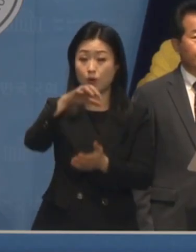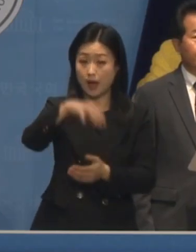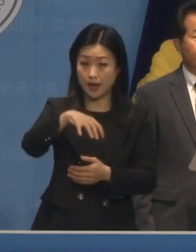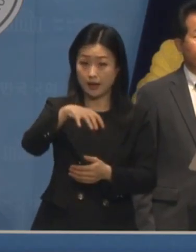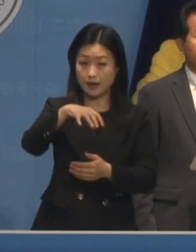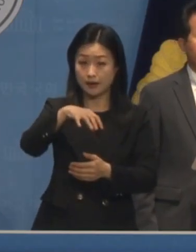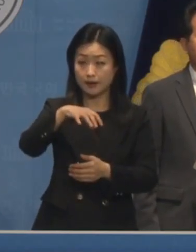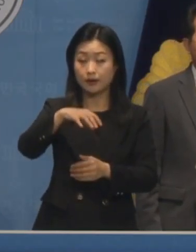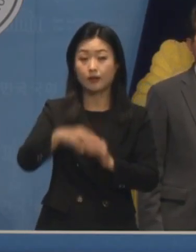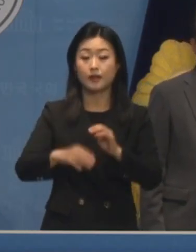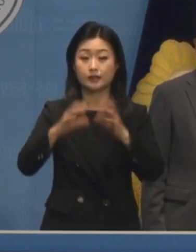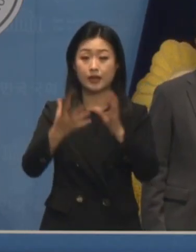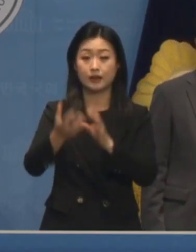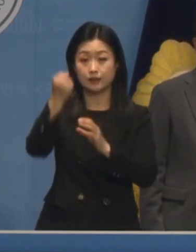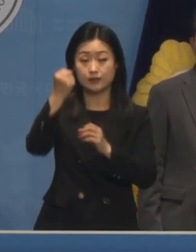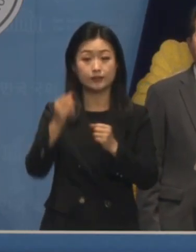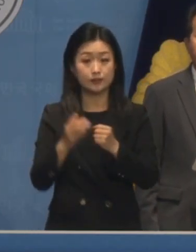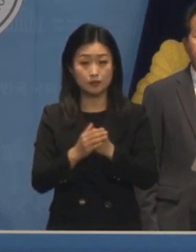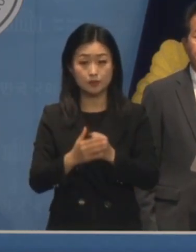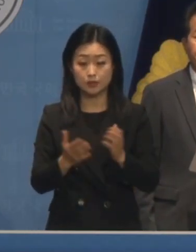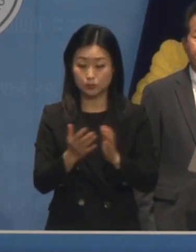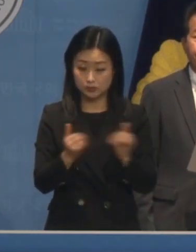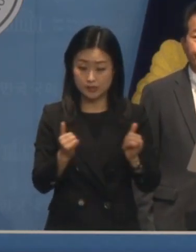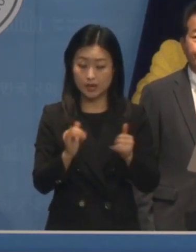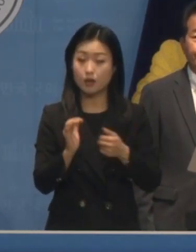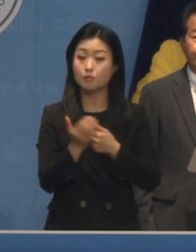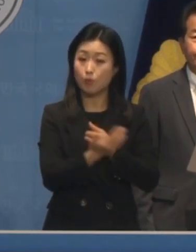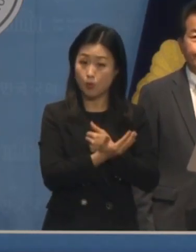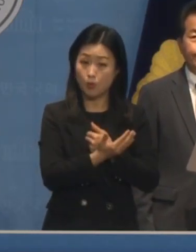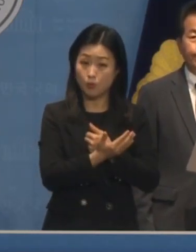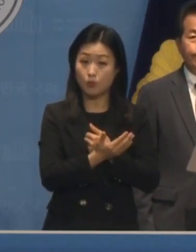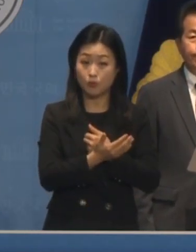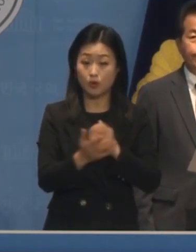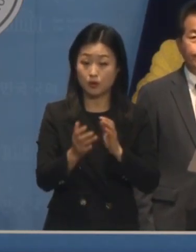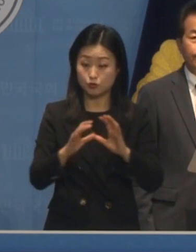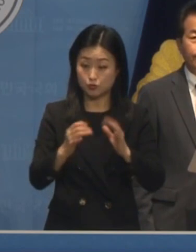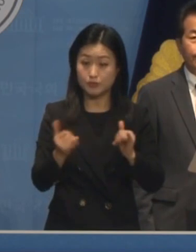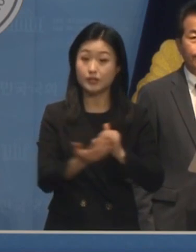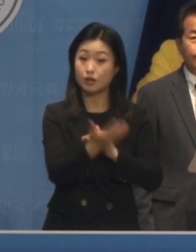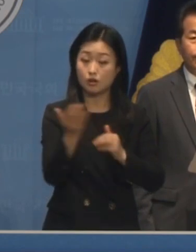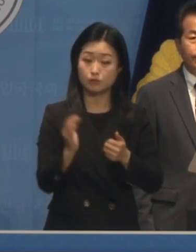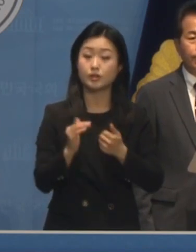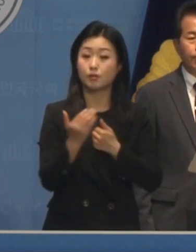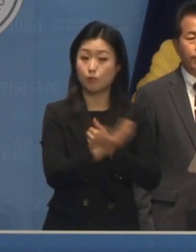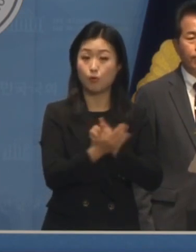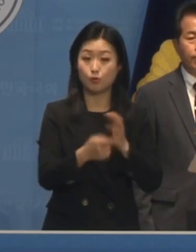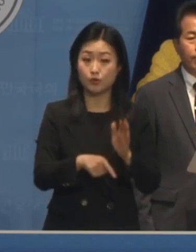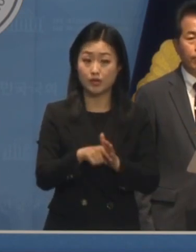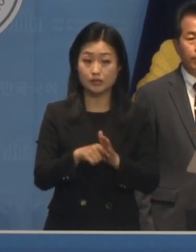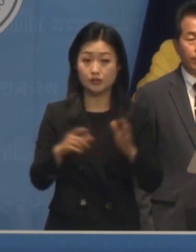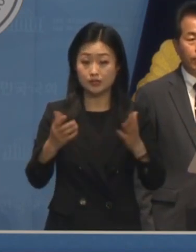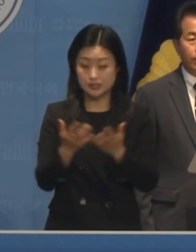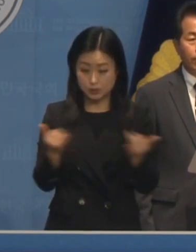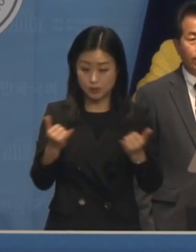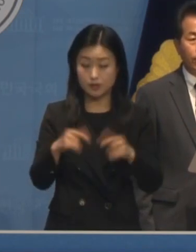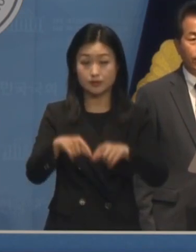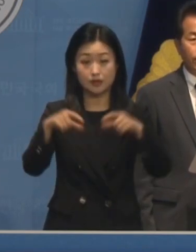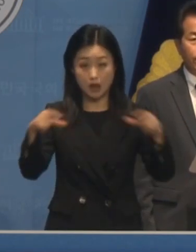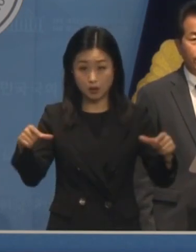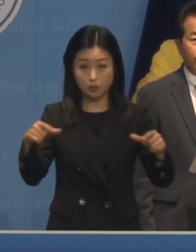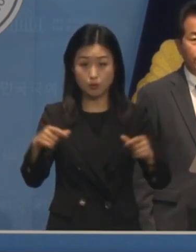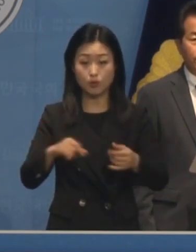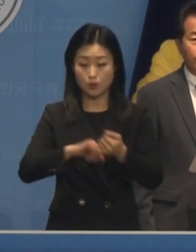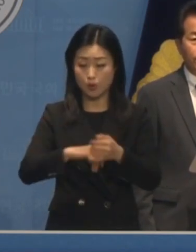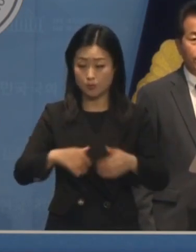공공기관의 소임에 따라 노동자 안전에 필수적인 필요인력 충원 및 교대 개선 등을 조속기